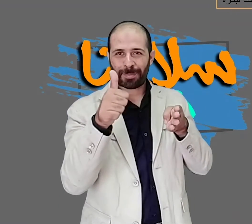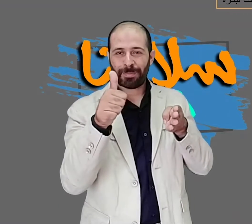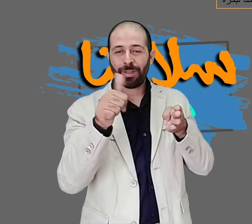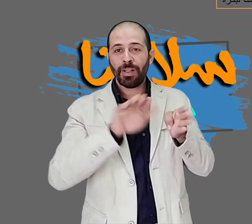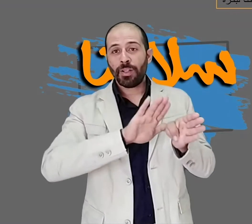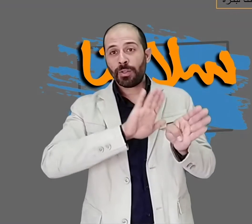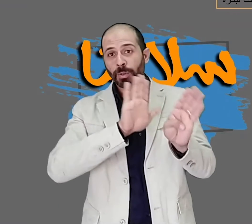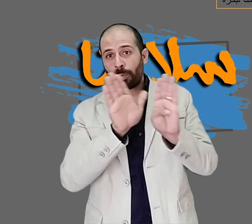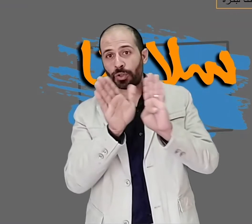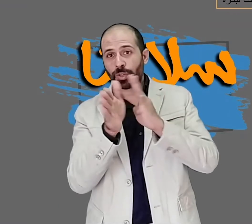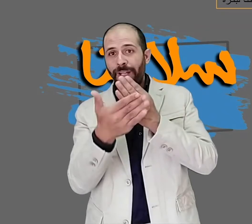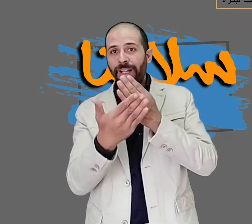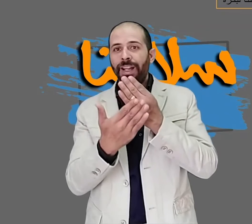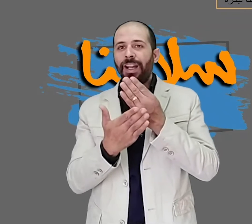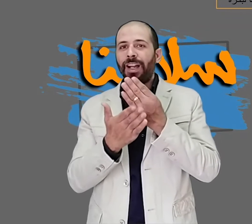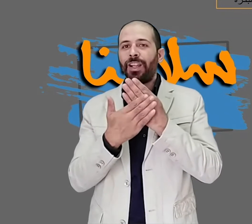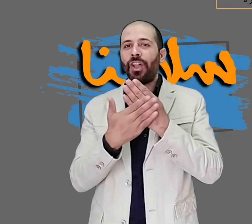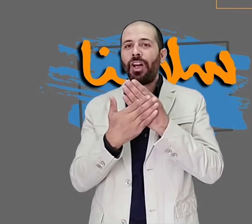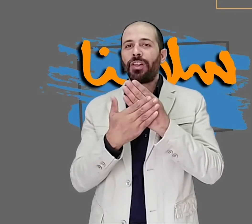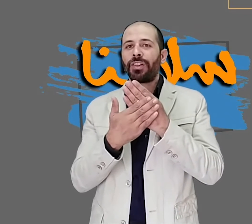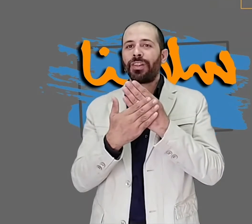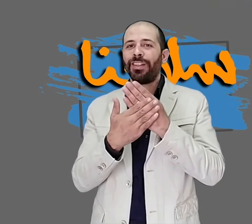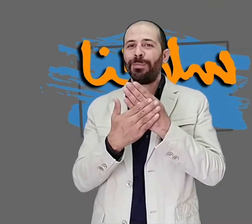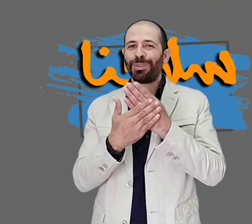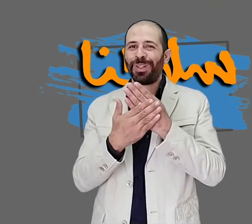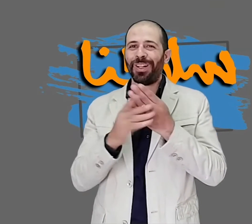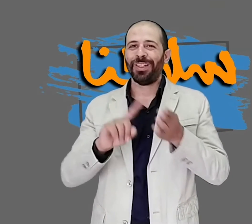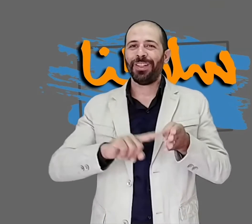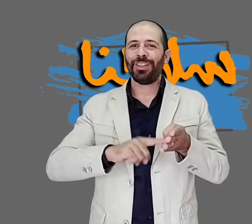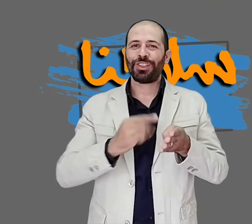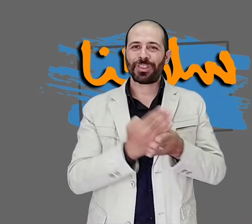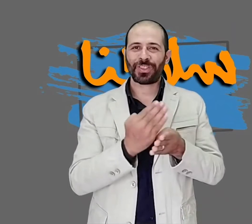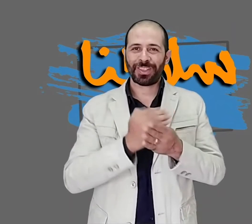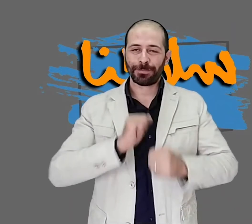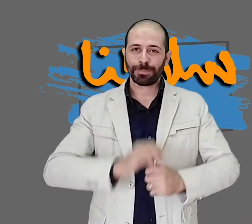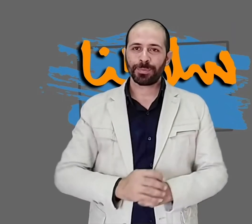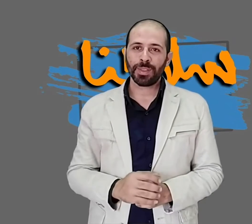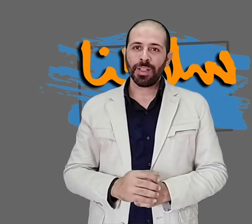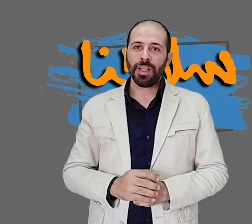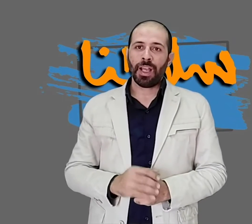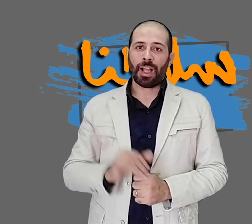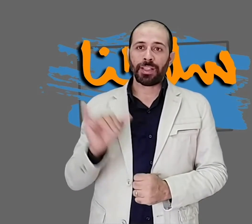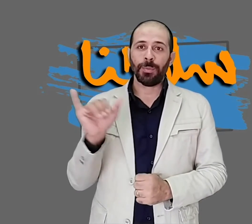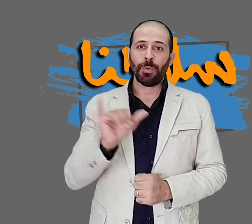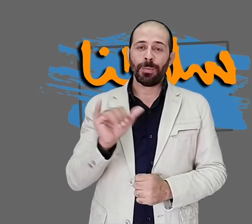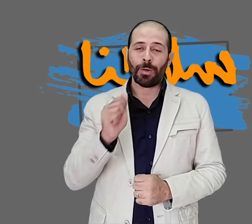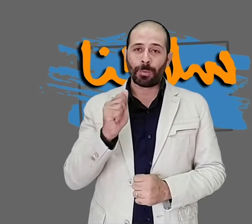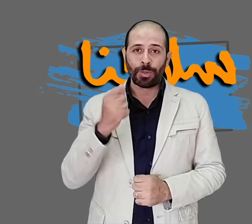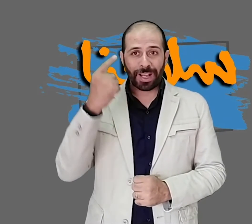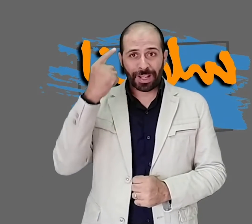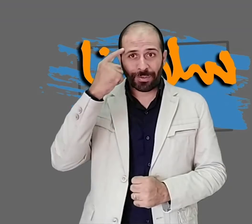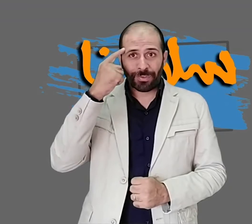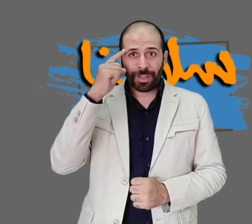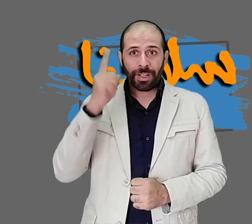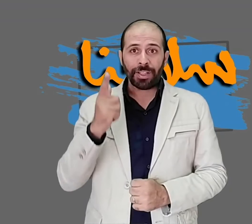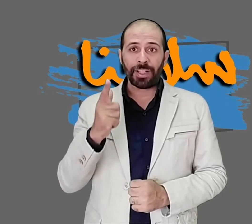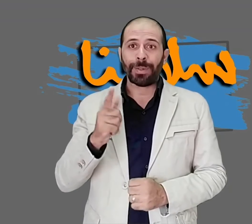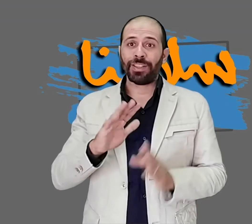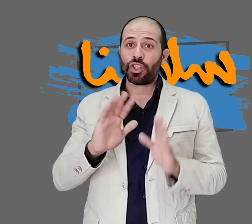تمام؟ نخش بقى على ظهر البطاقة الشخصية. عندي مهم أوي أكون عارف إن ما عنديش